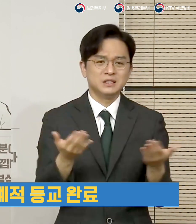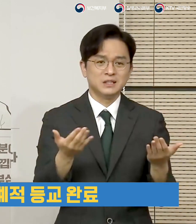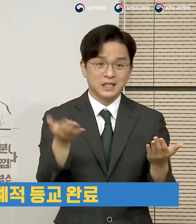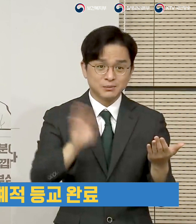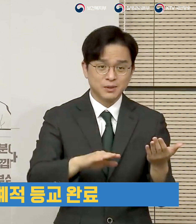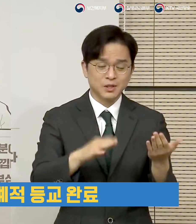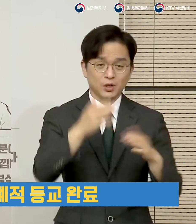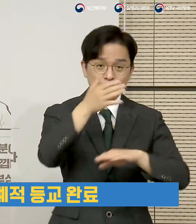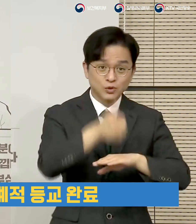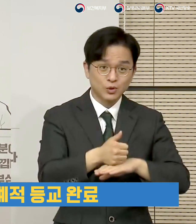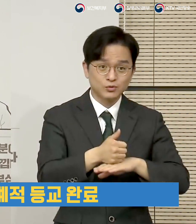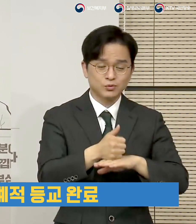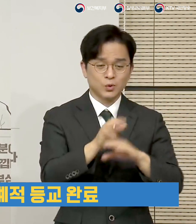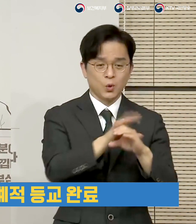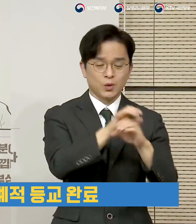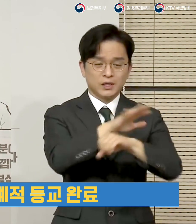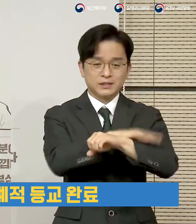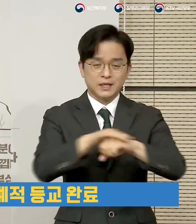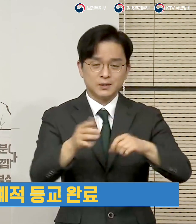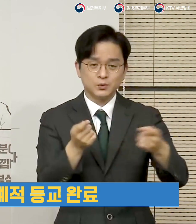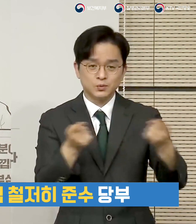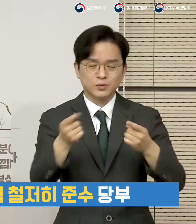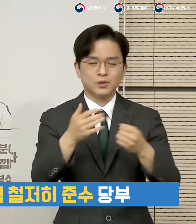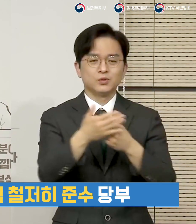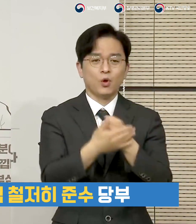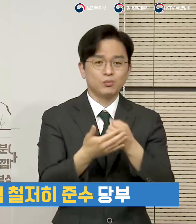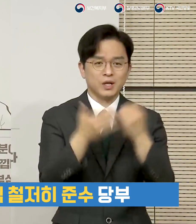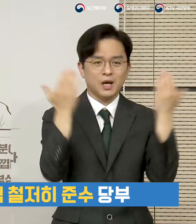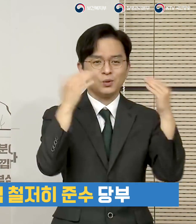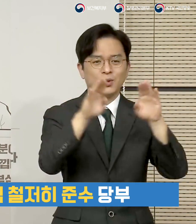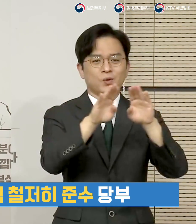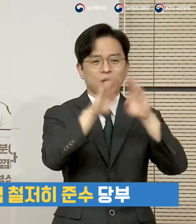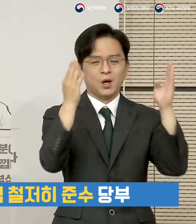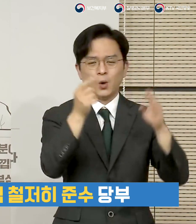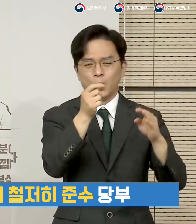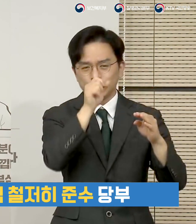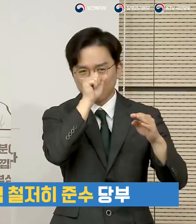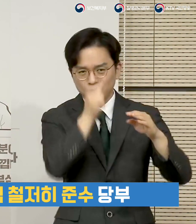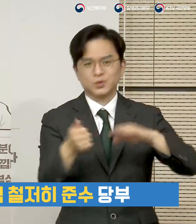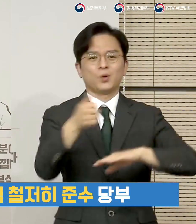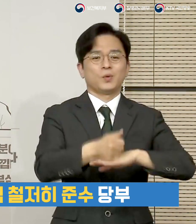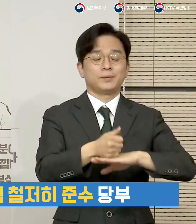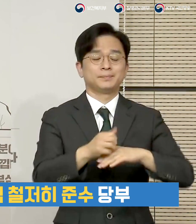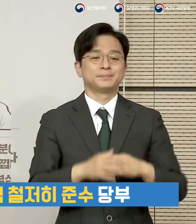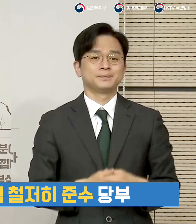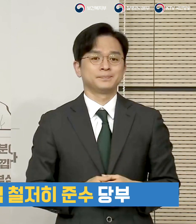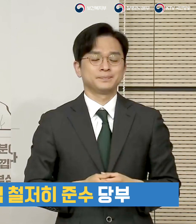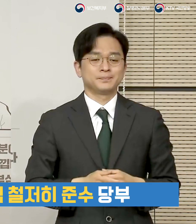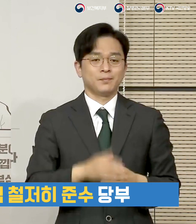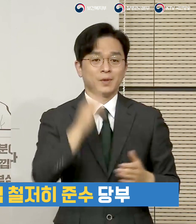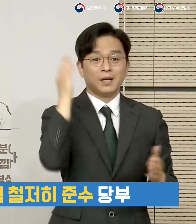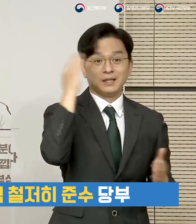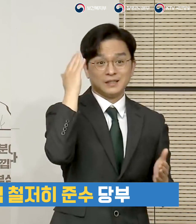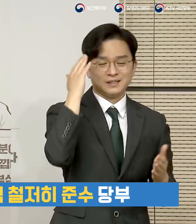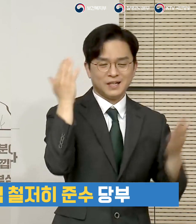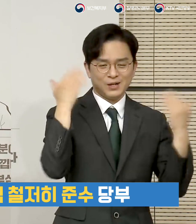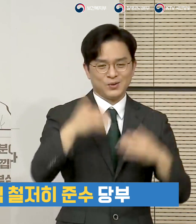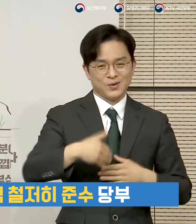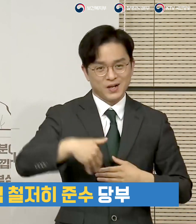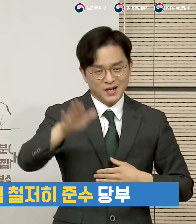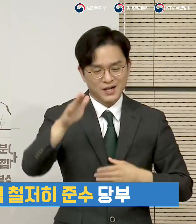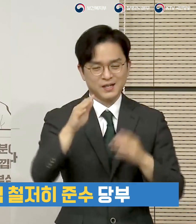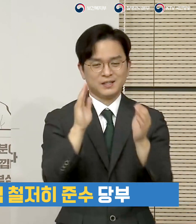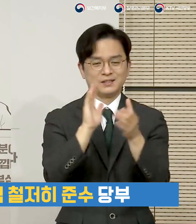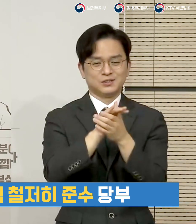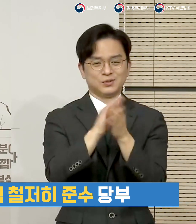어렵게 달성한 의미 있는 성과일 것입니다. 우리 아이들이 계속 학교에서 친구들과 즐거운 시간을 보내며